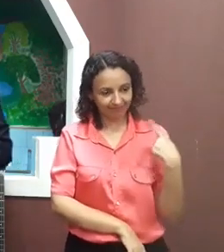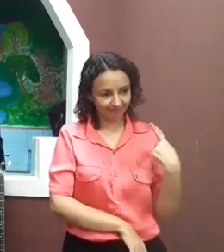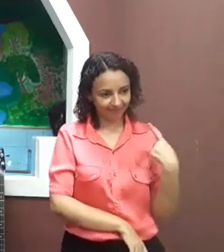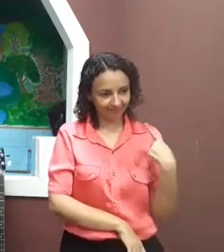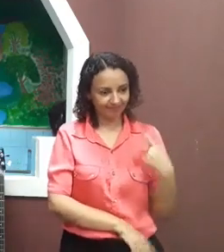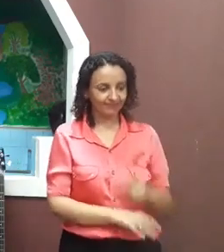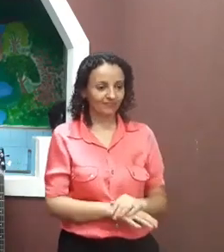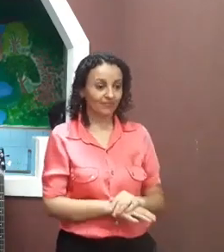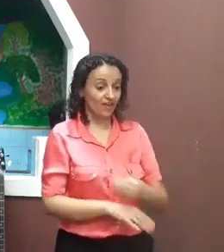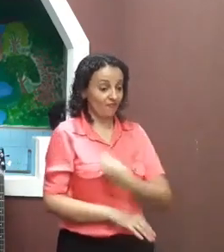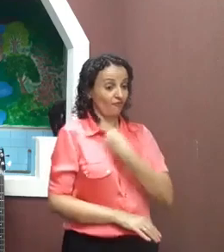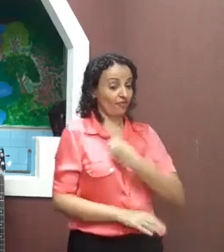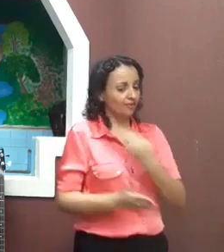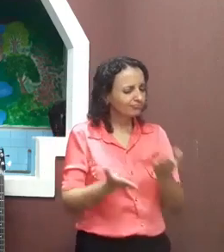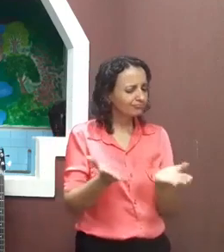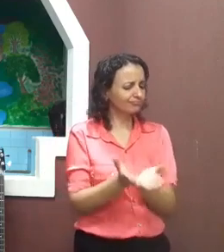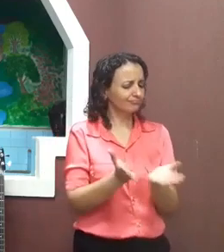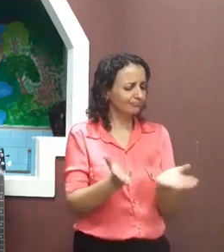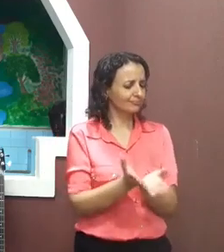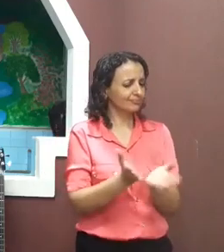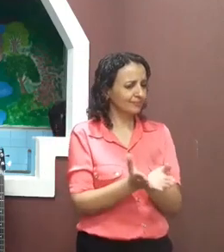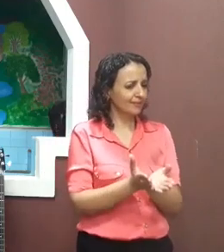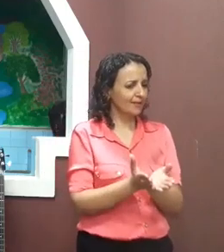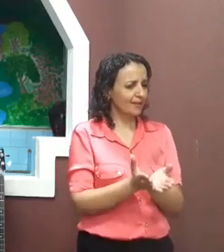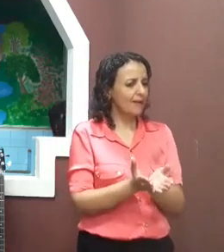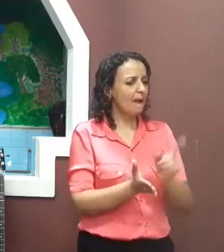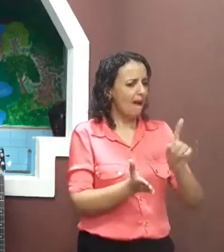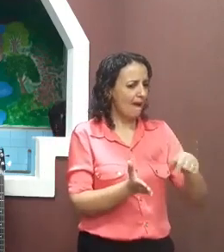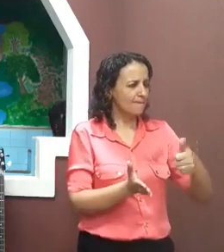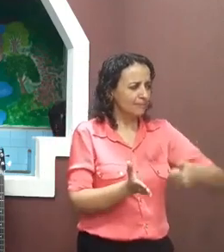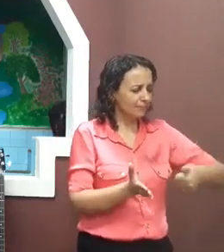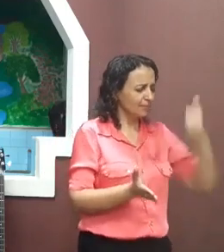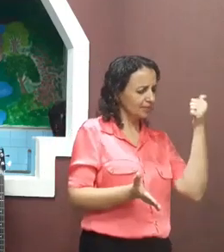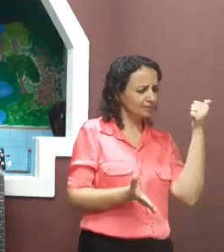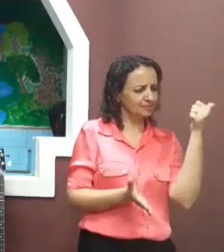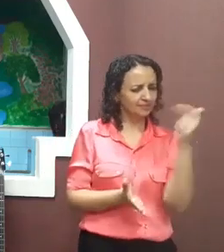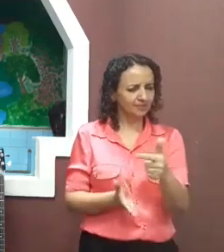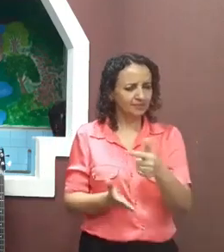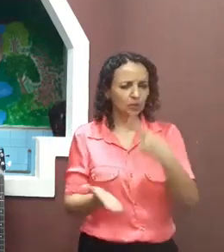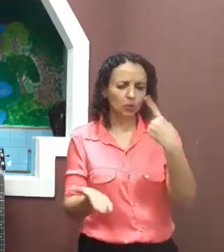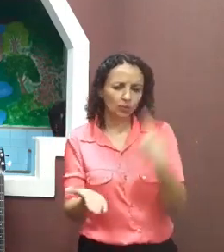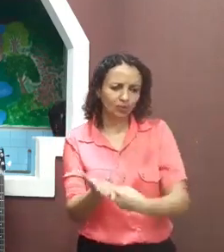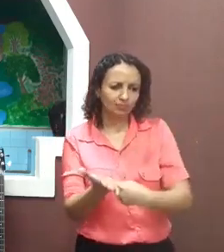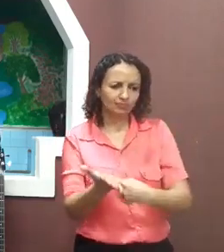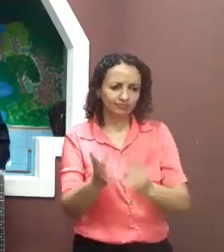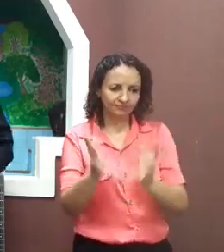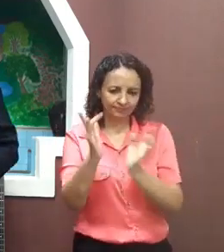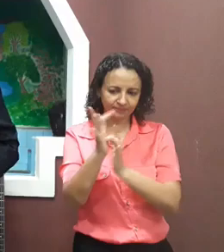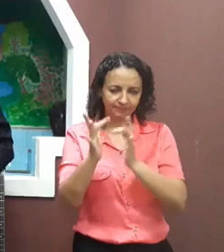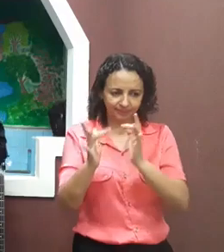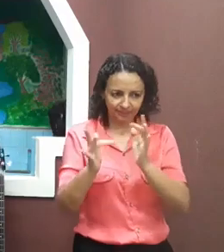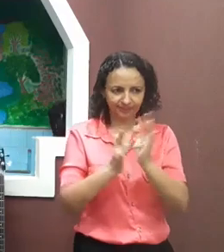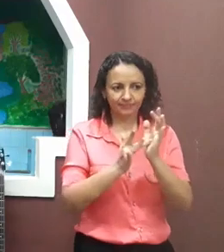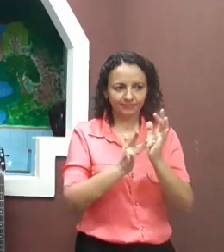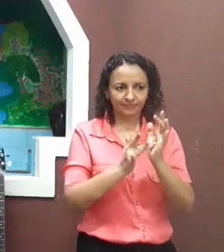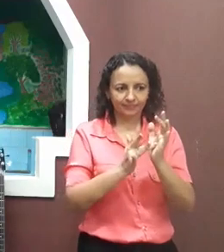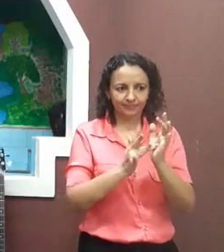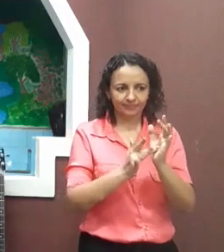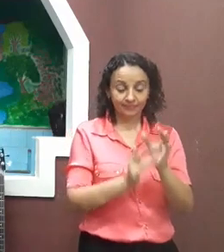vida cristã é mais do que apenas um compromisso com Cristo.